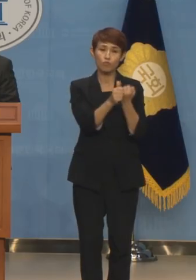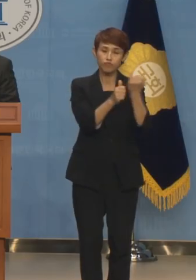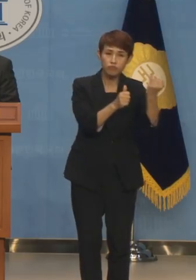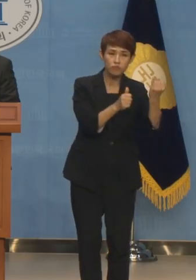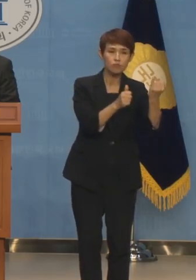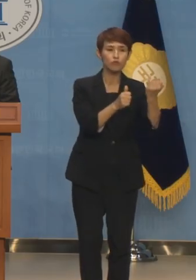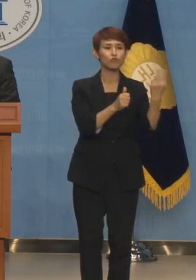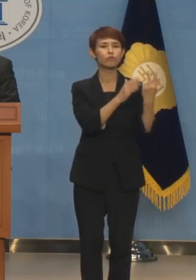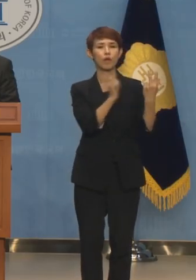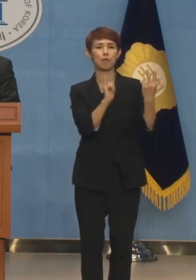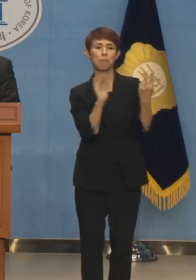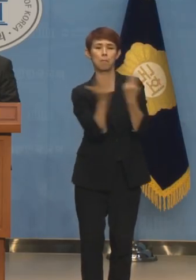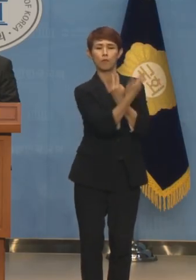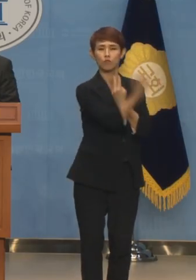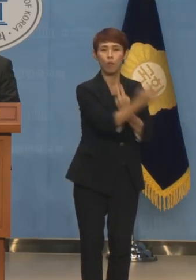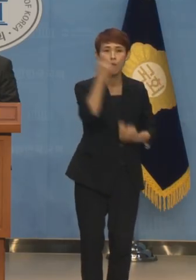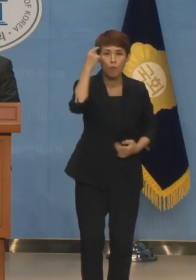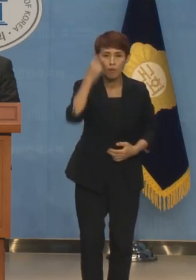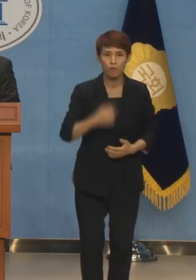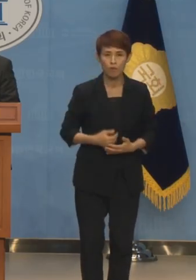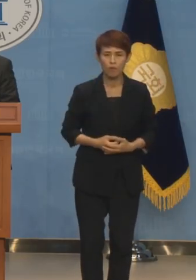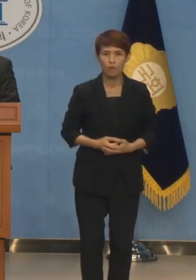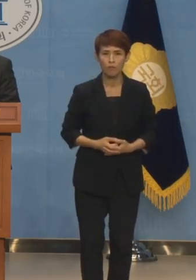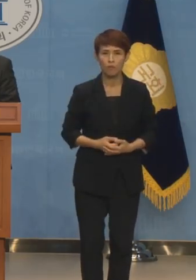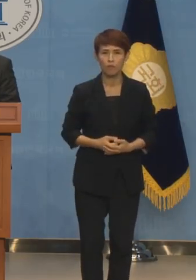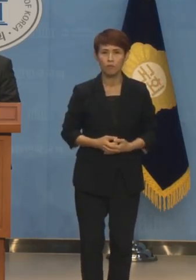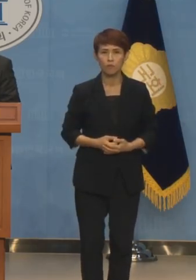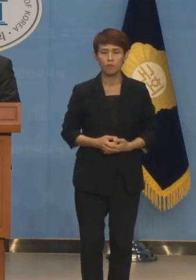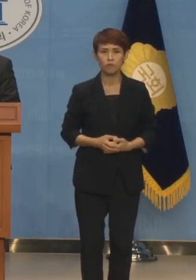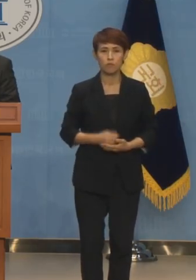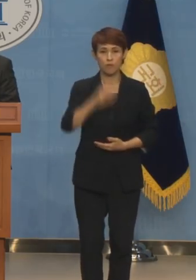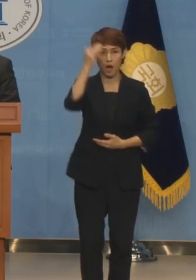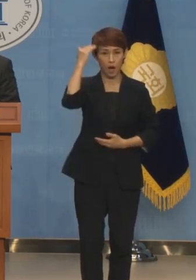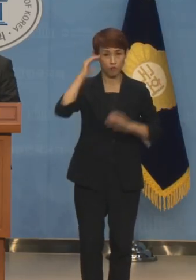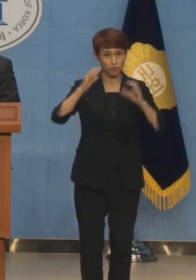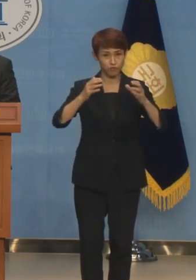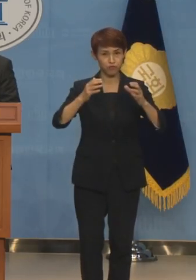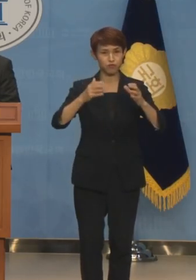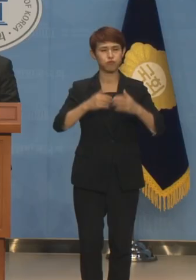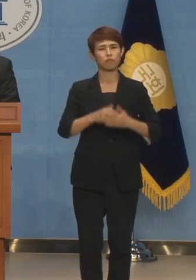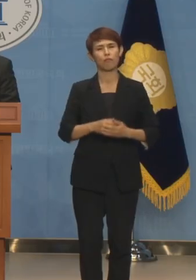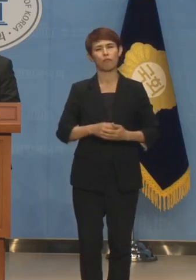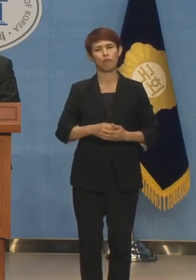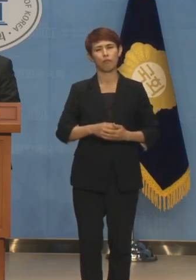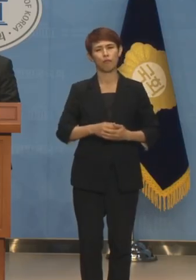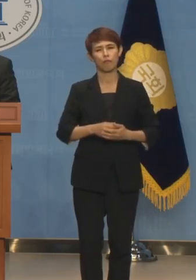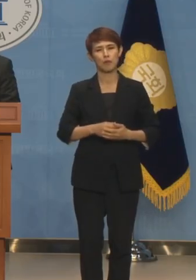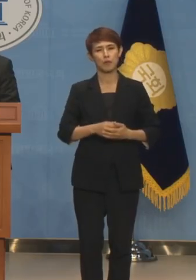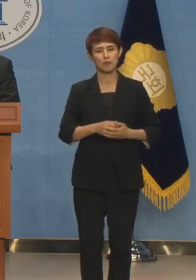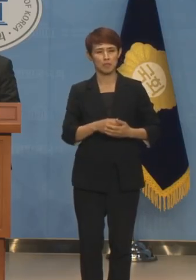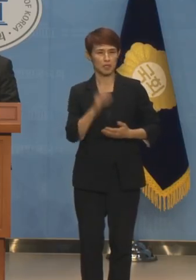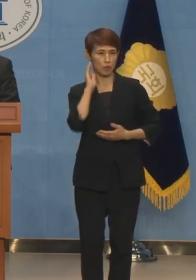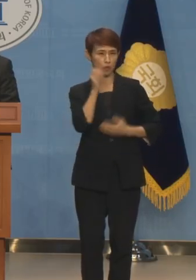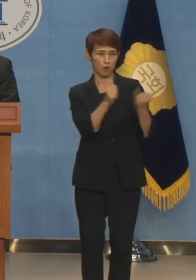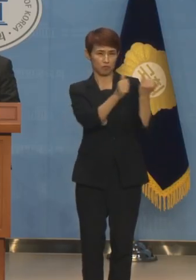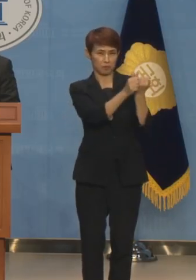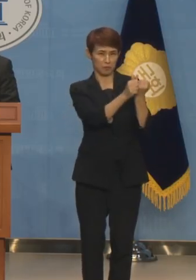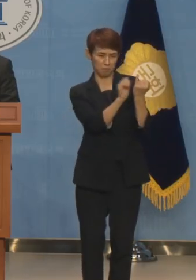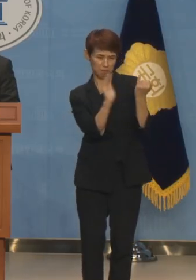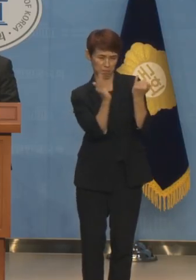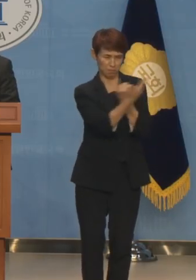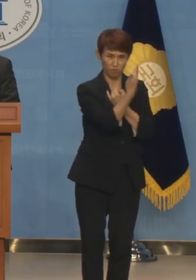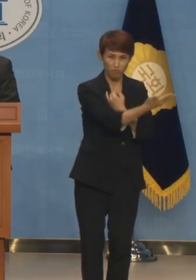김건희 여사에겐 다른 잣대를 적용합니까? 대한민국의 신분제가 부활하고 대통령 가족은